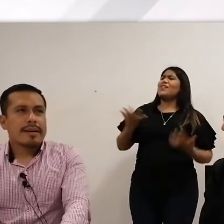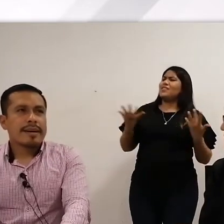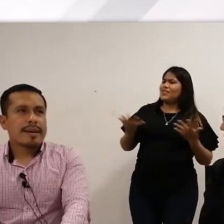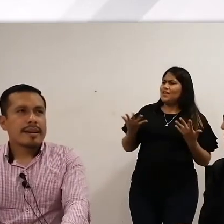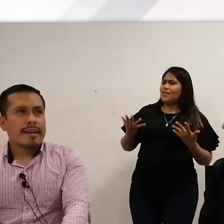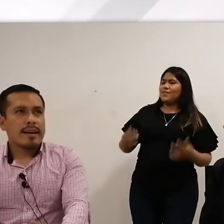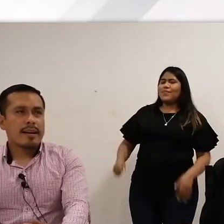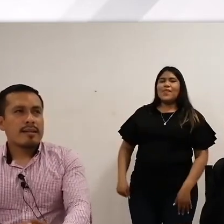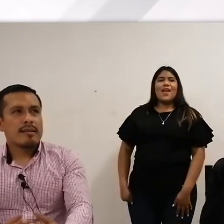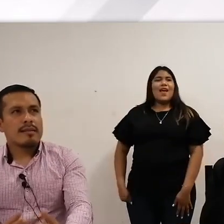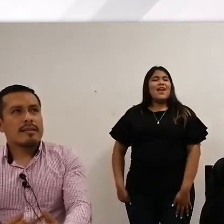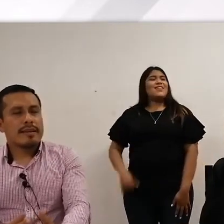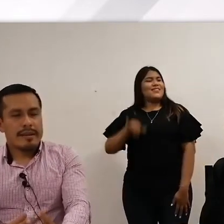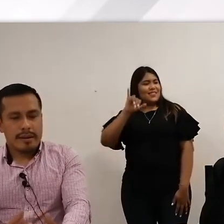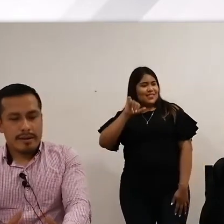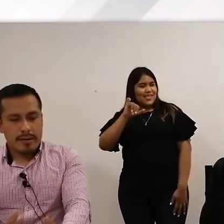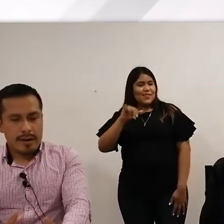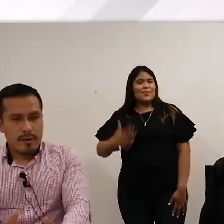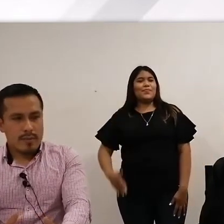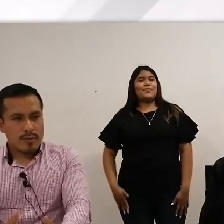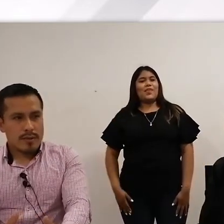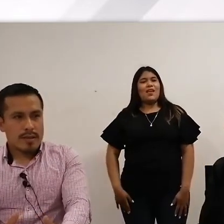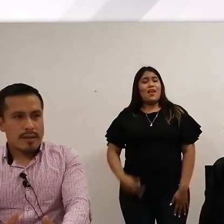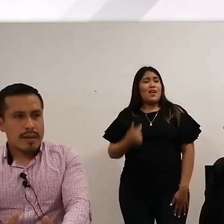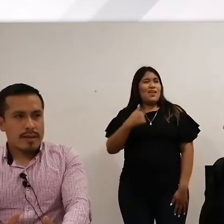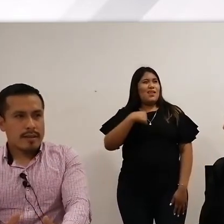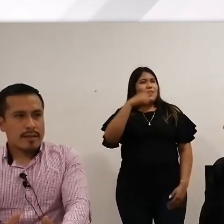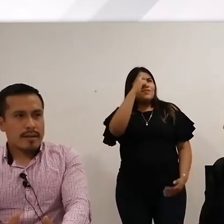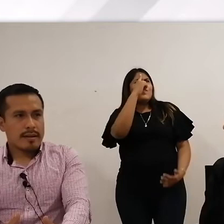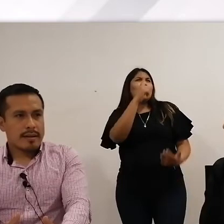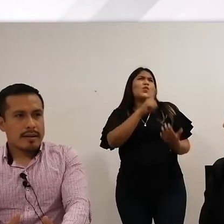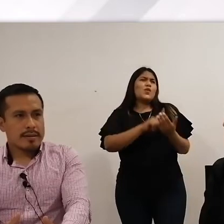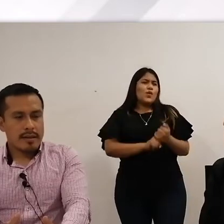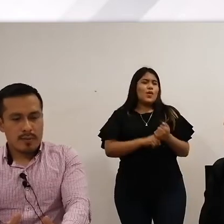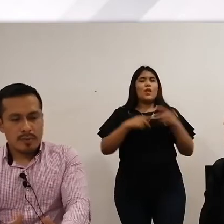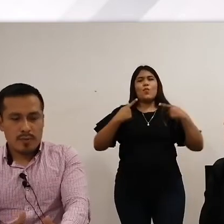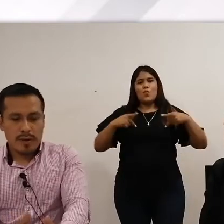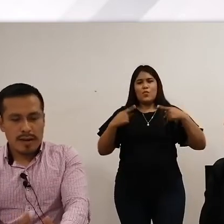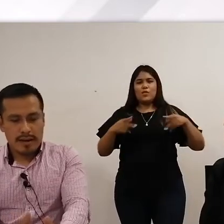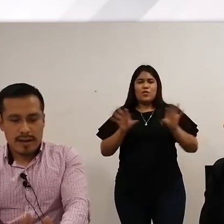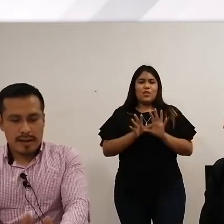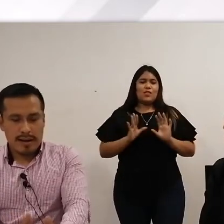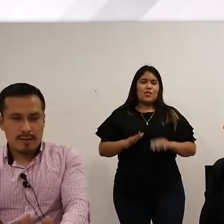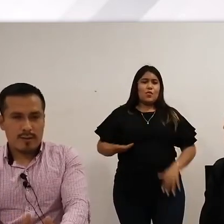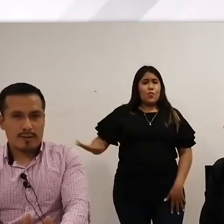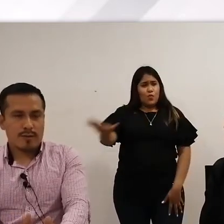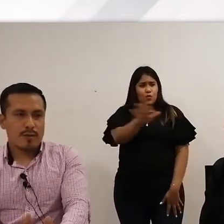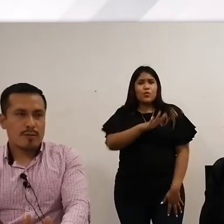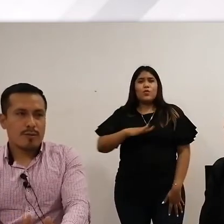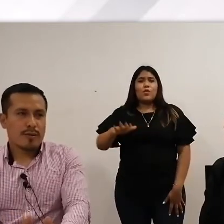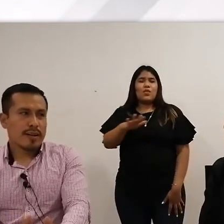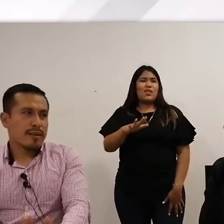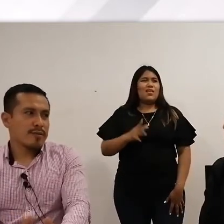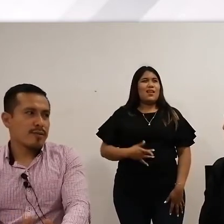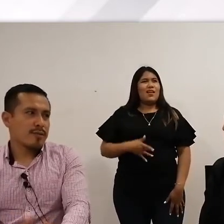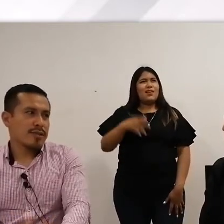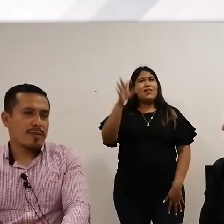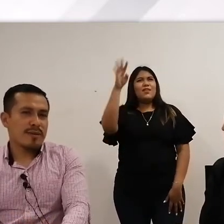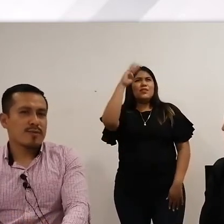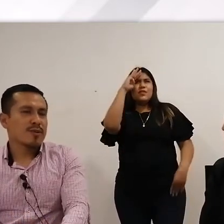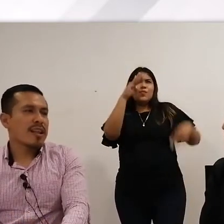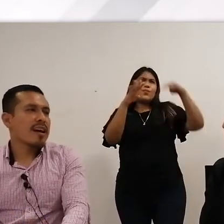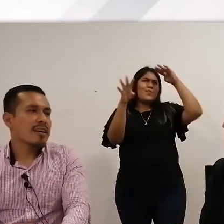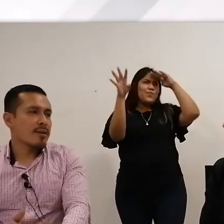Sí, en general creo que como sociedad estamos muy arraigados con lo que